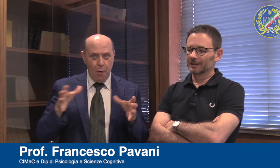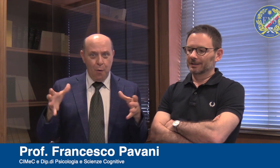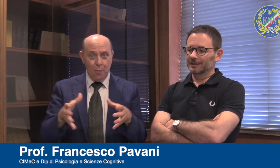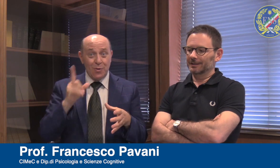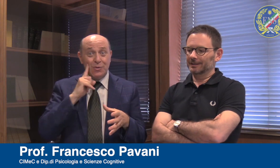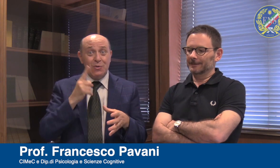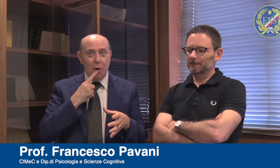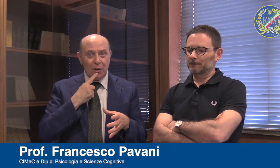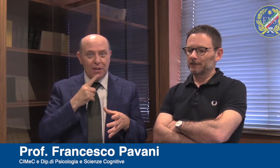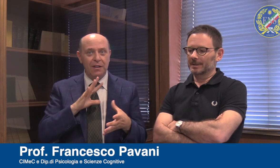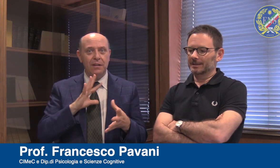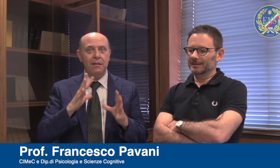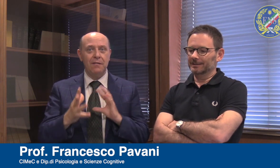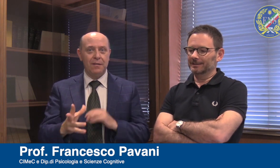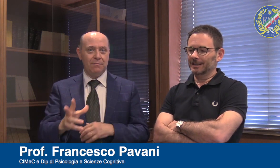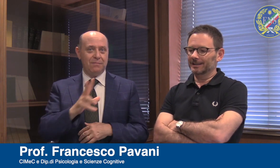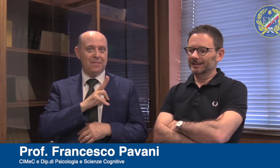soprattutto